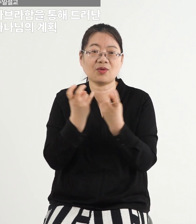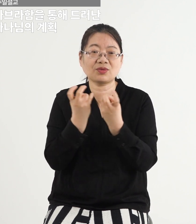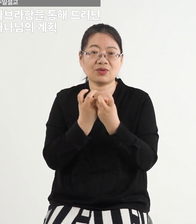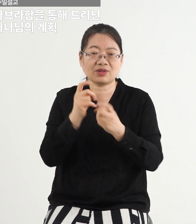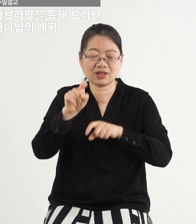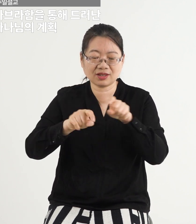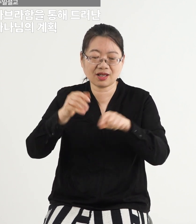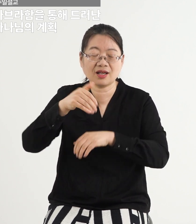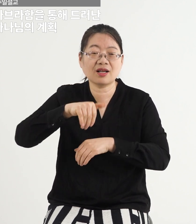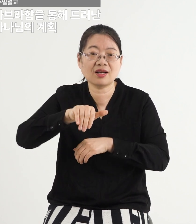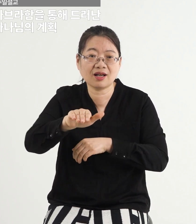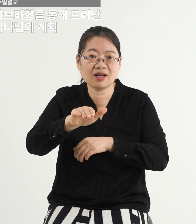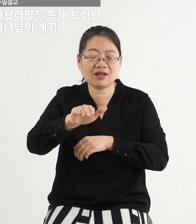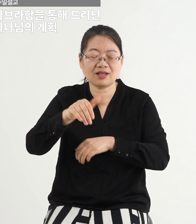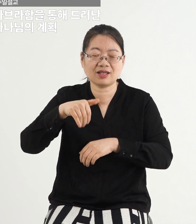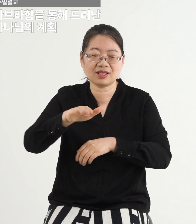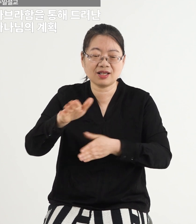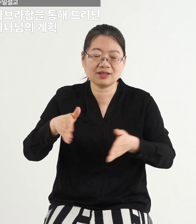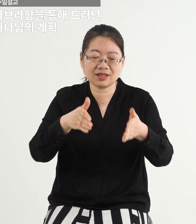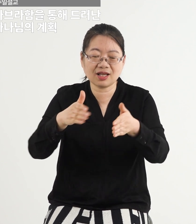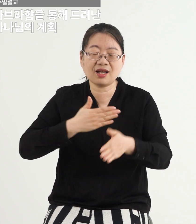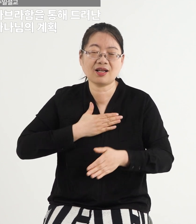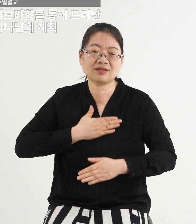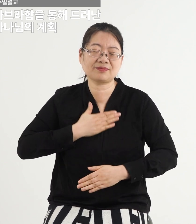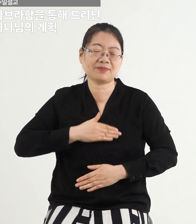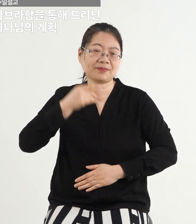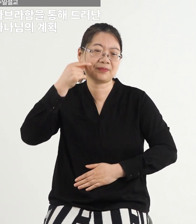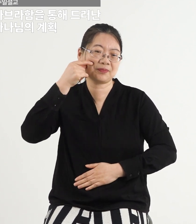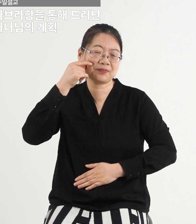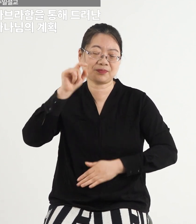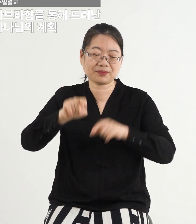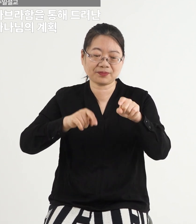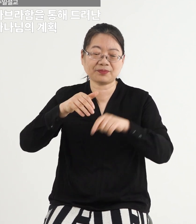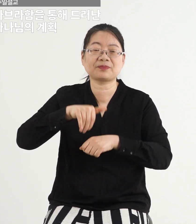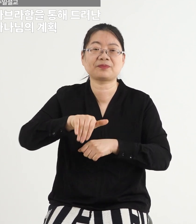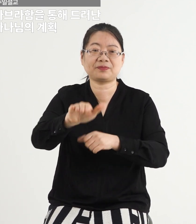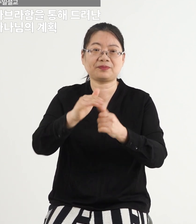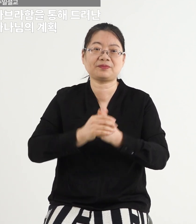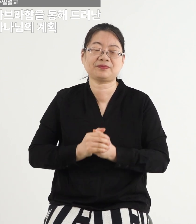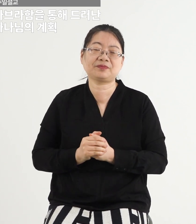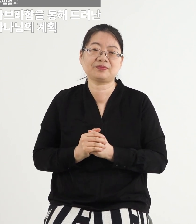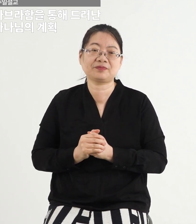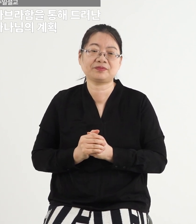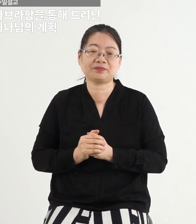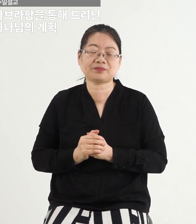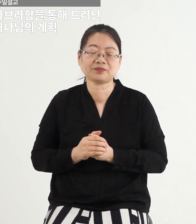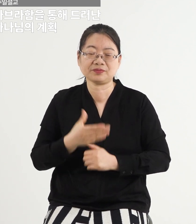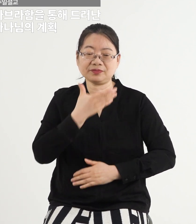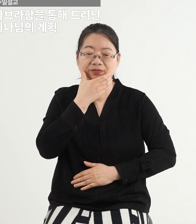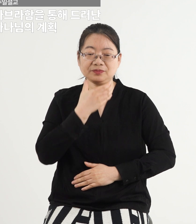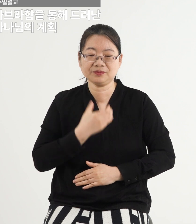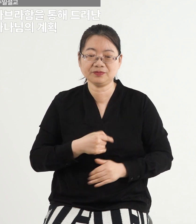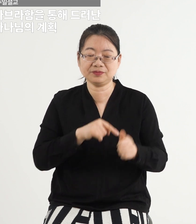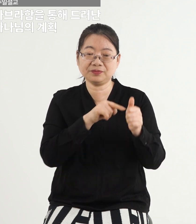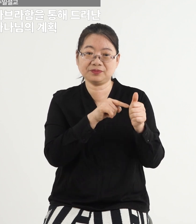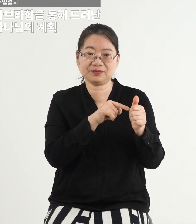돼 있어요? 갈 바를 알지 못하고 나아갔으며. 그러니까